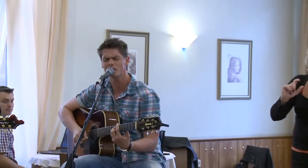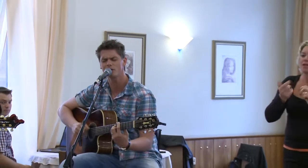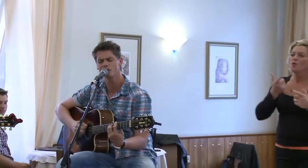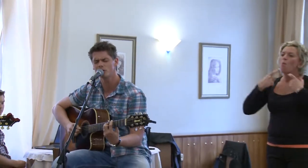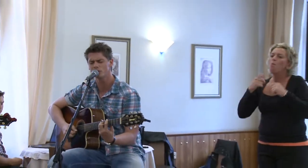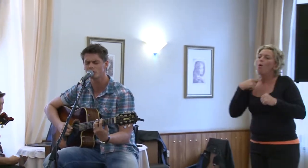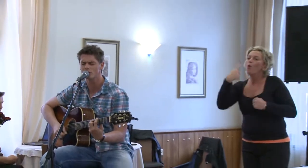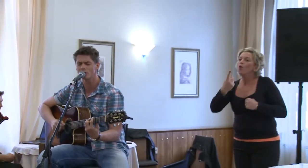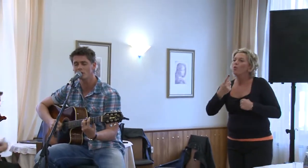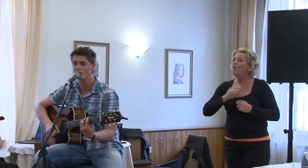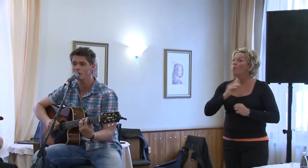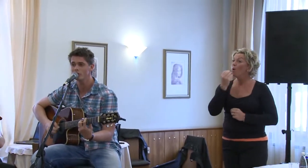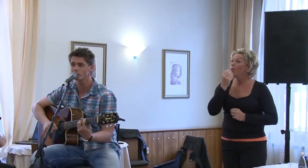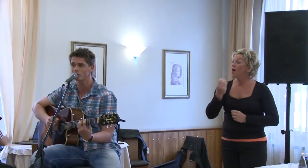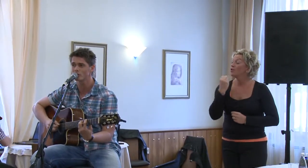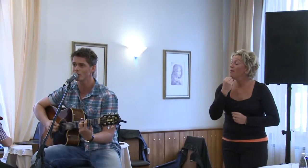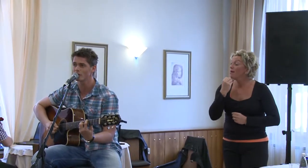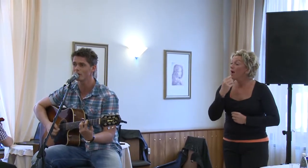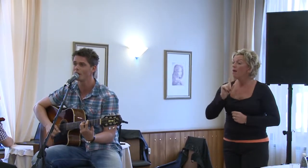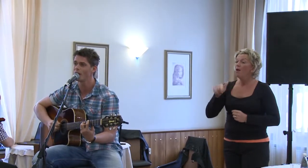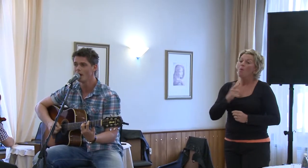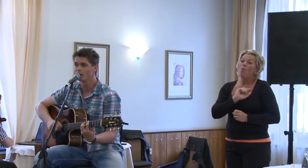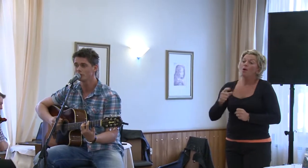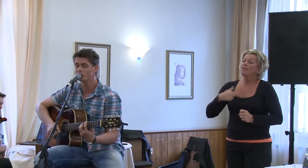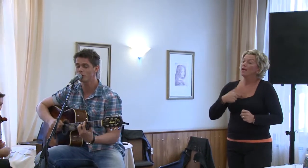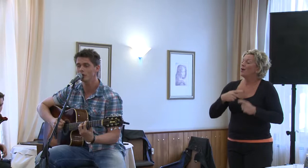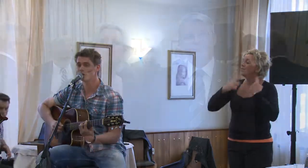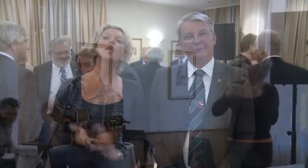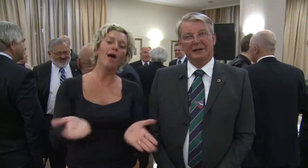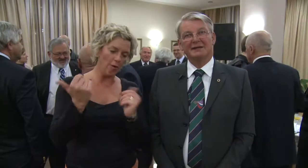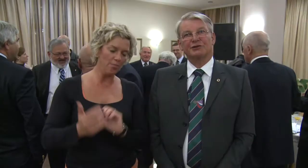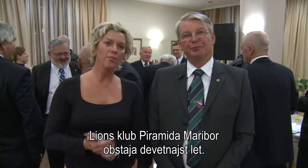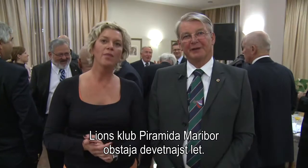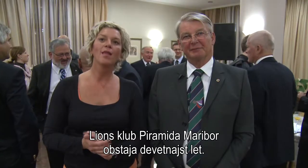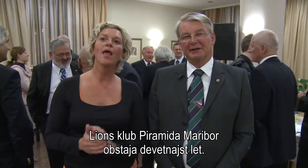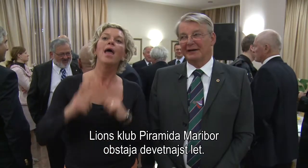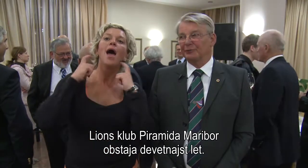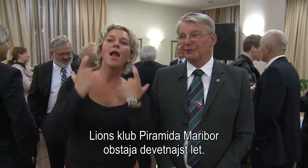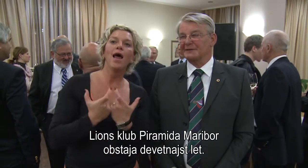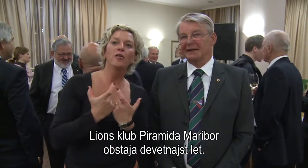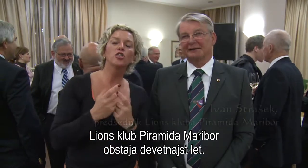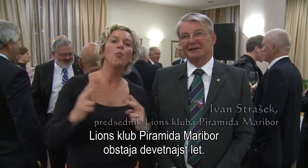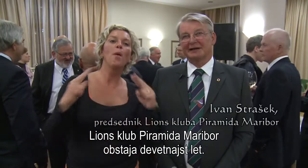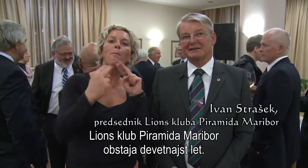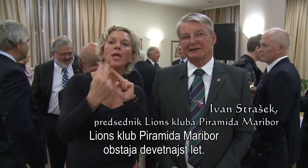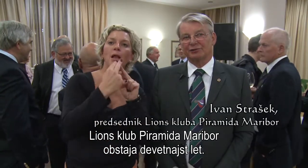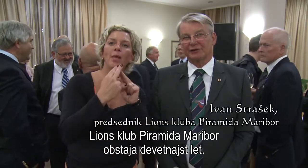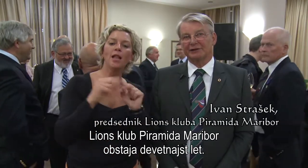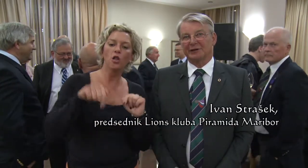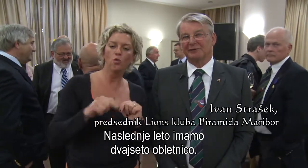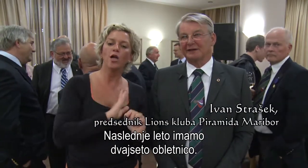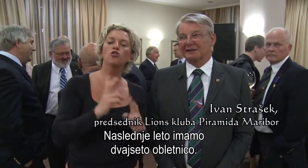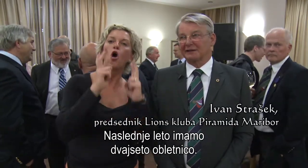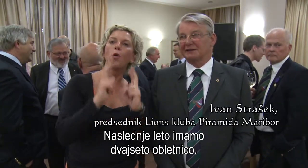hrana, zlati šus za ledino srce. Si določen. Lions klub Piramida Maribor obstaja 19 let, drugo